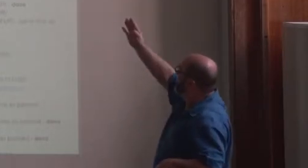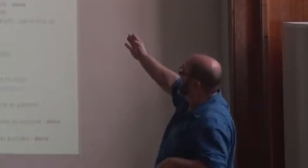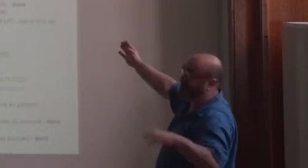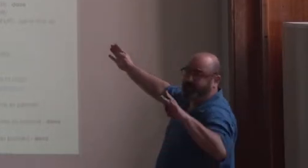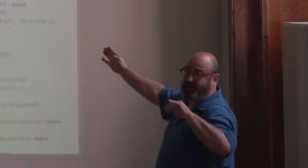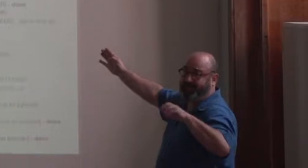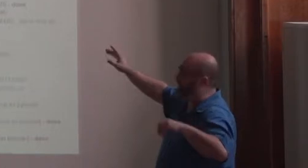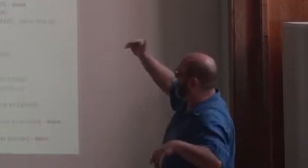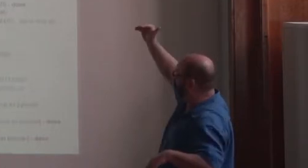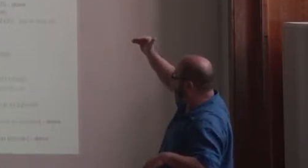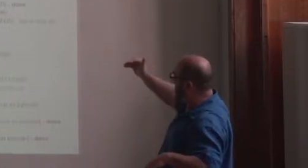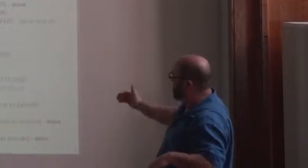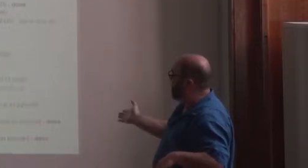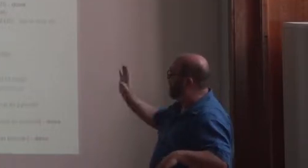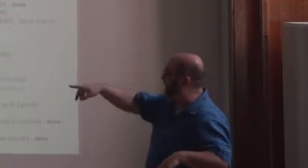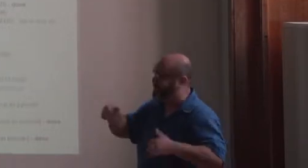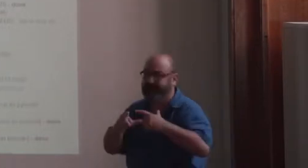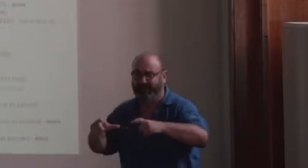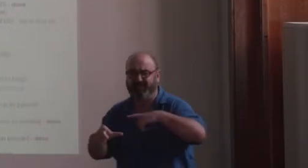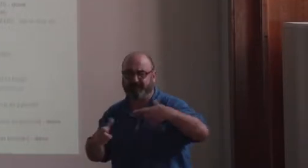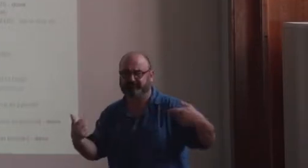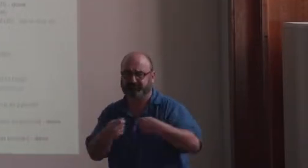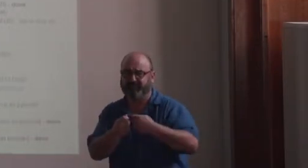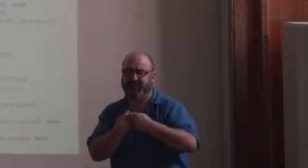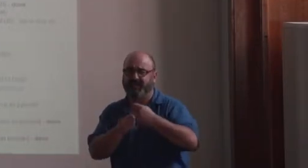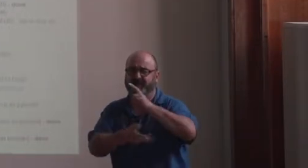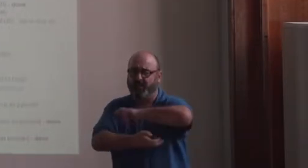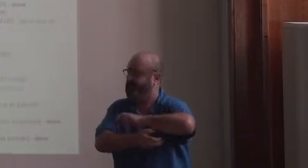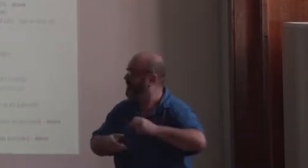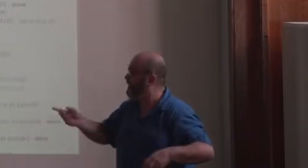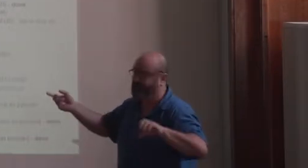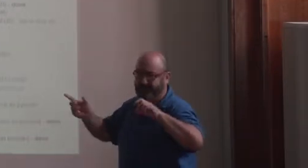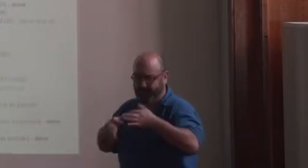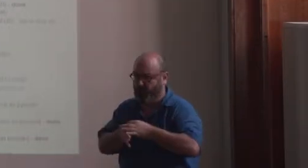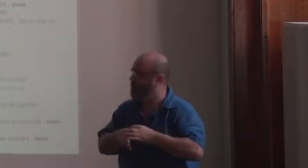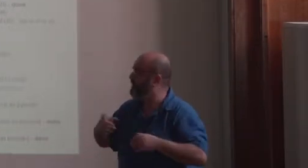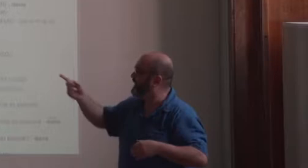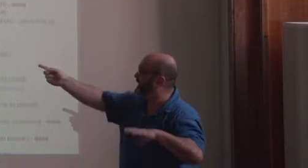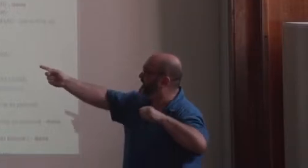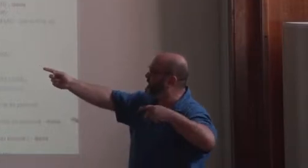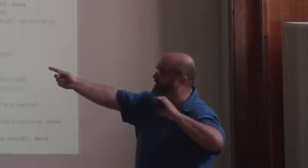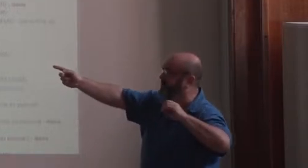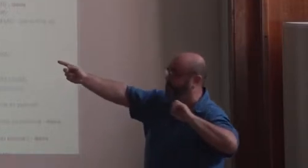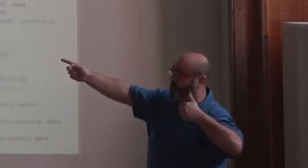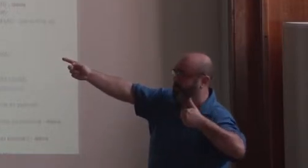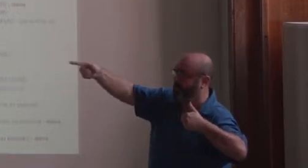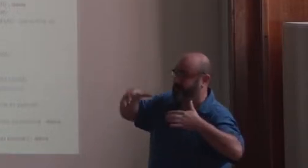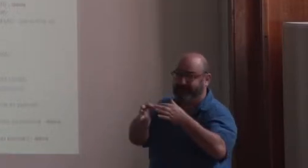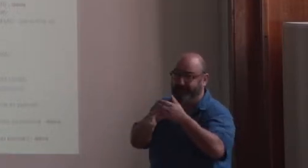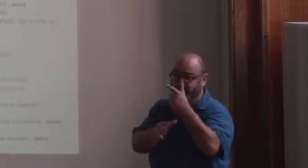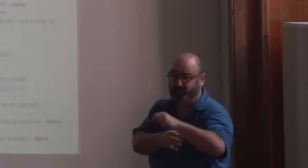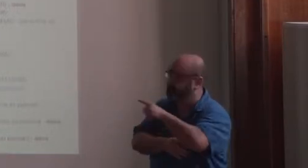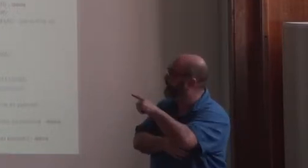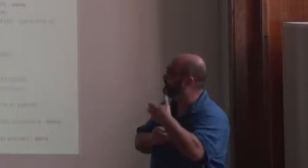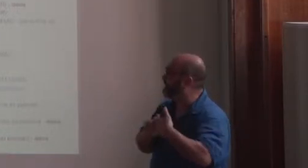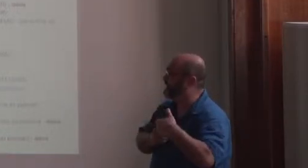puis ici, il y a quelques cartes qui supportent MicroPython. Donc on a l'ESP01 que j'ai ici, qui est la carte la moins chère. On doit